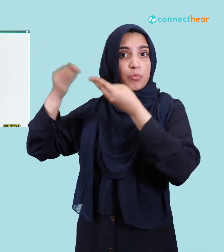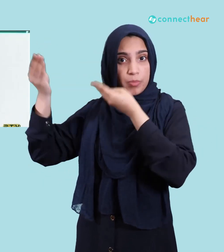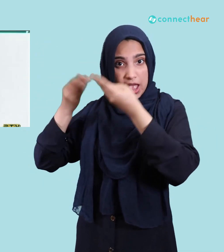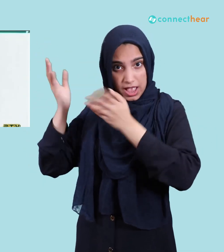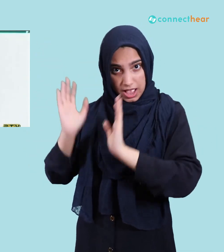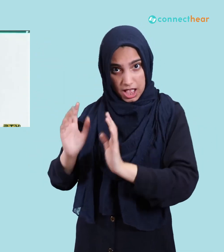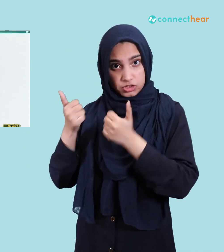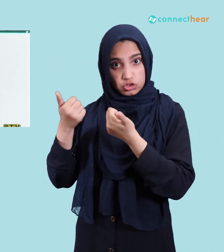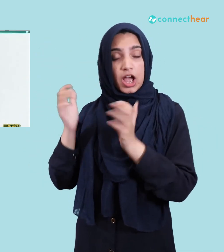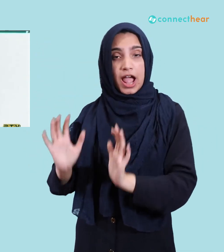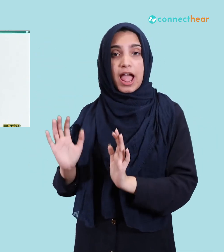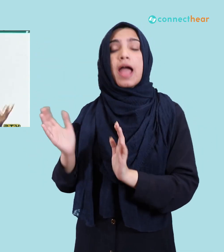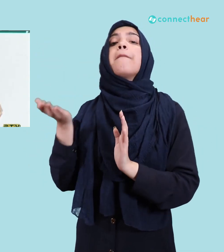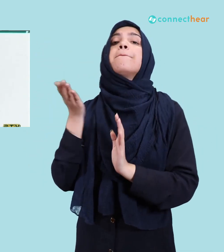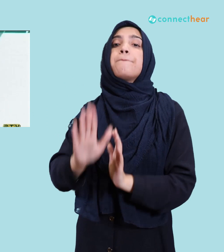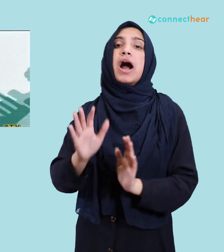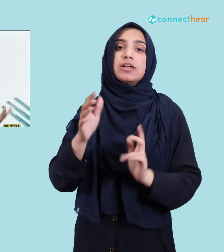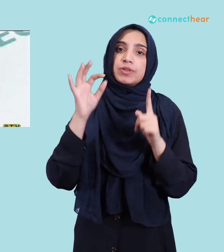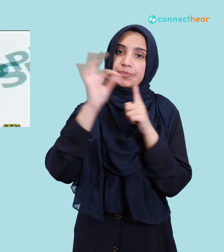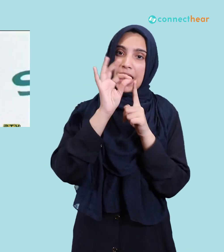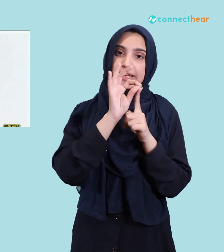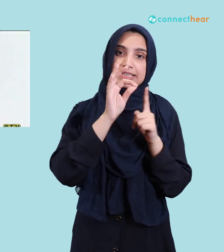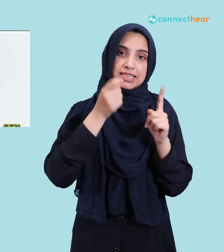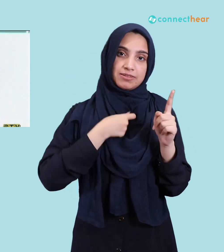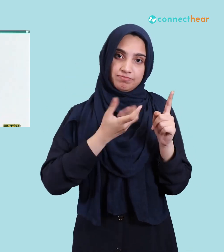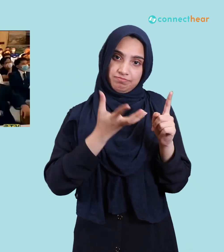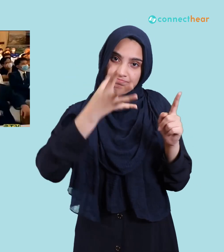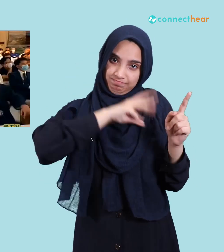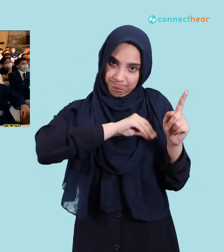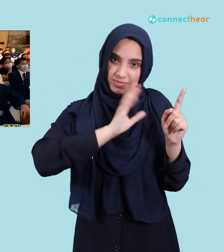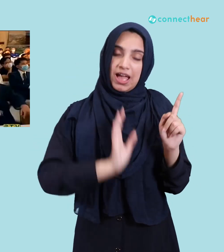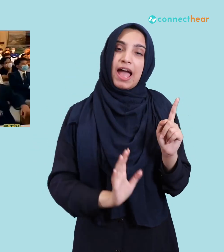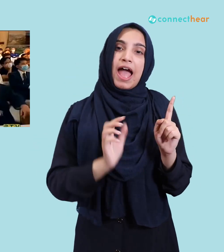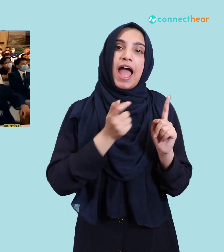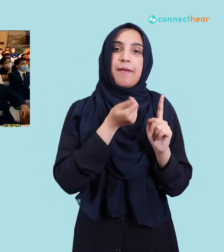بیچیں یا چاول بیچیں، اس سے تو